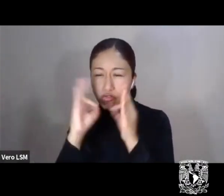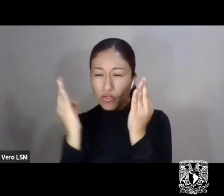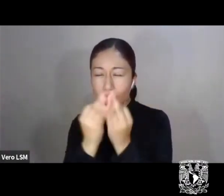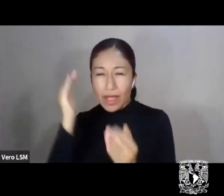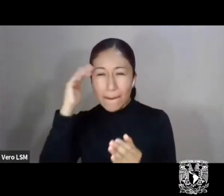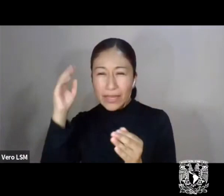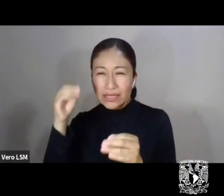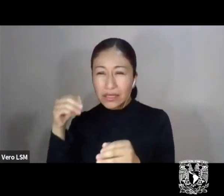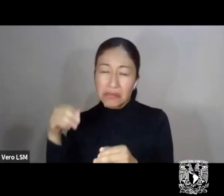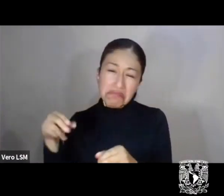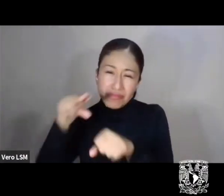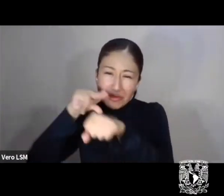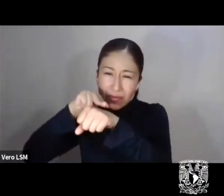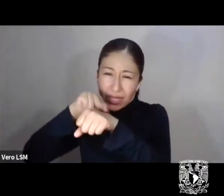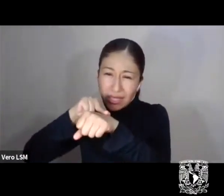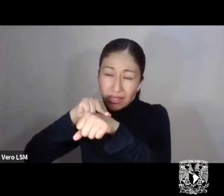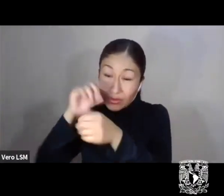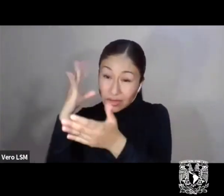Jacqueline comenta,